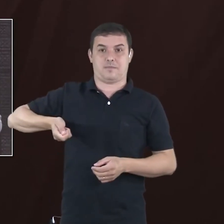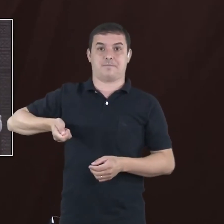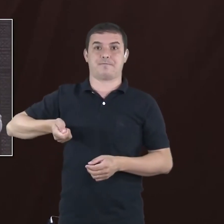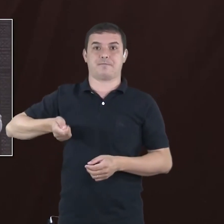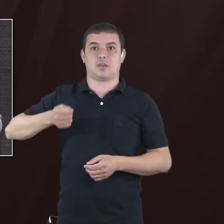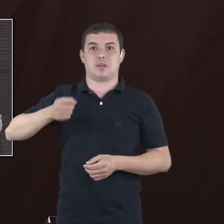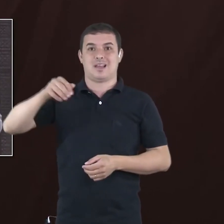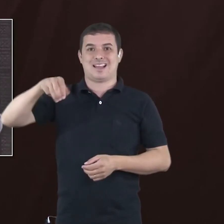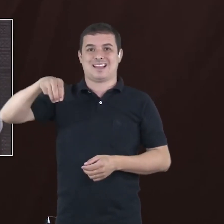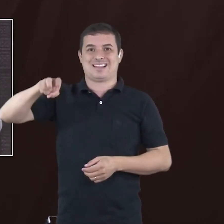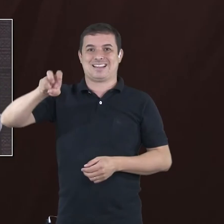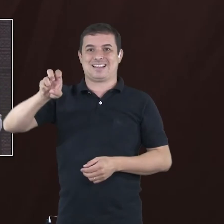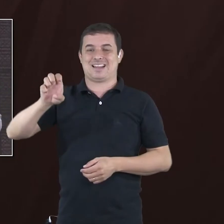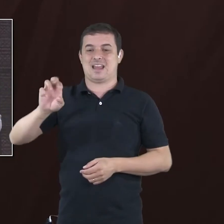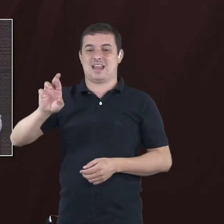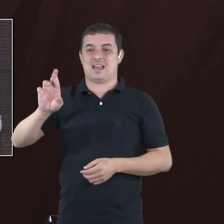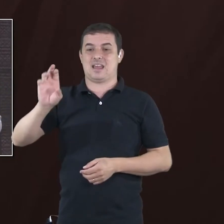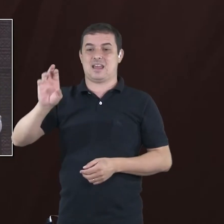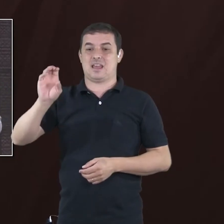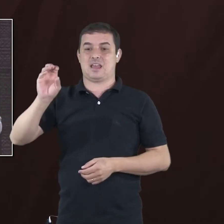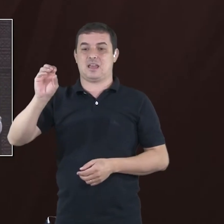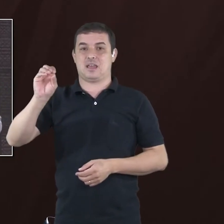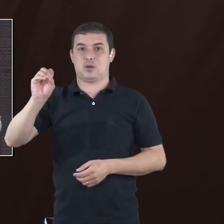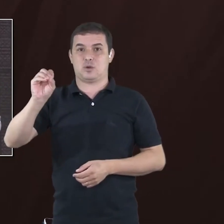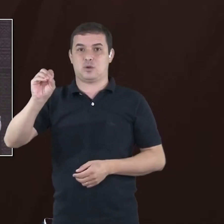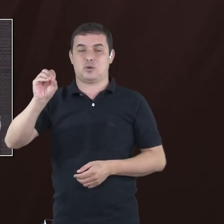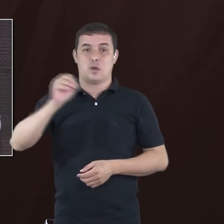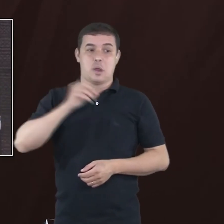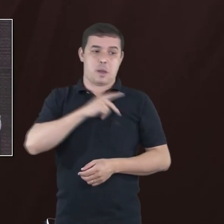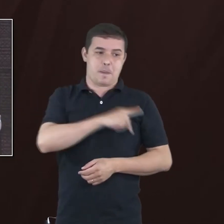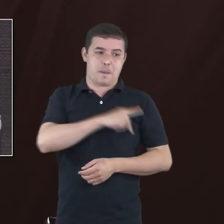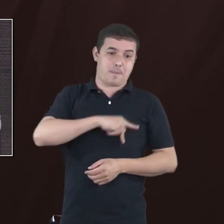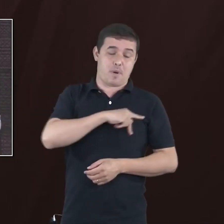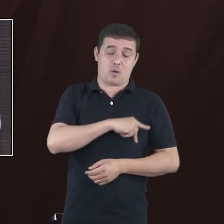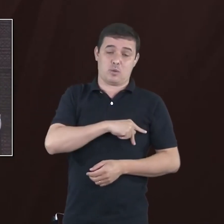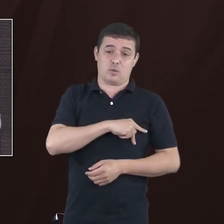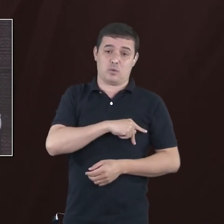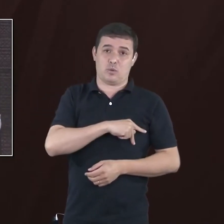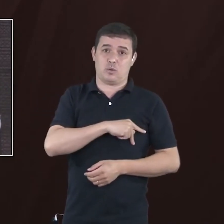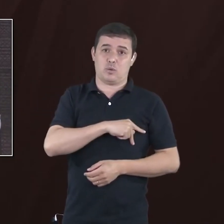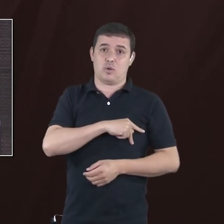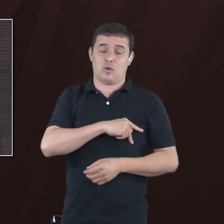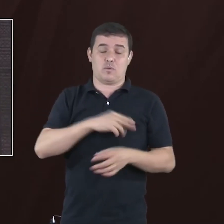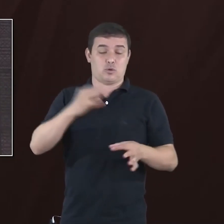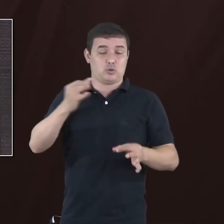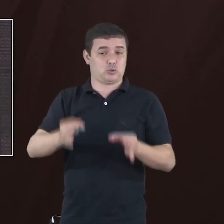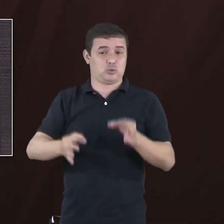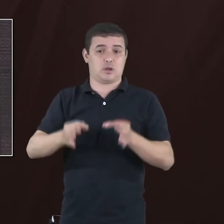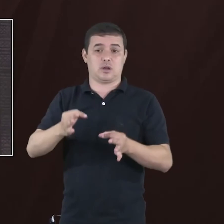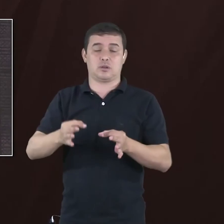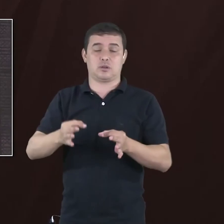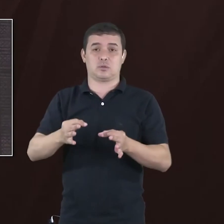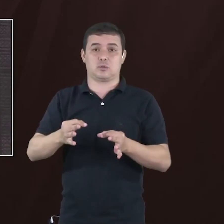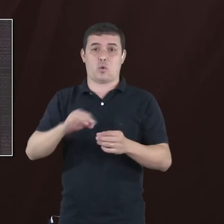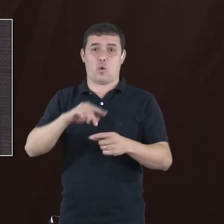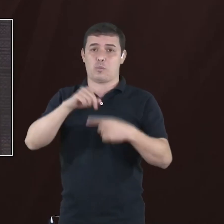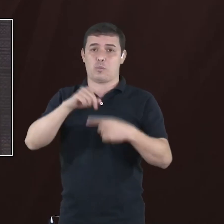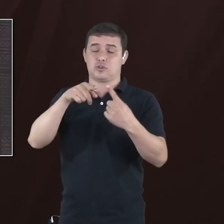jornada e dar-lhe o seu merecido descanso. A missão de Paulo está